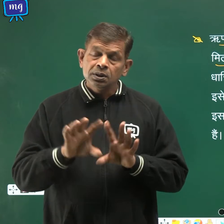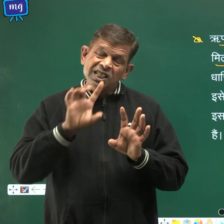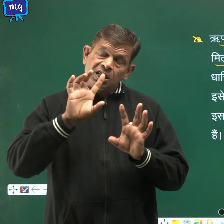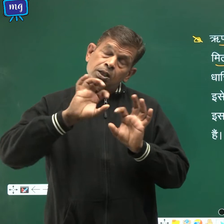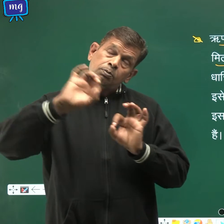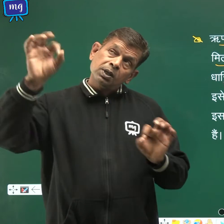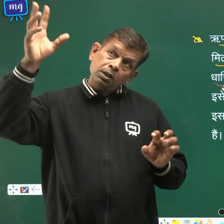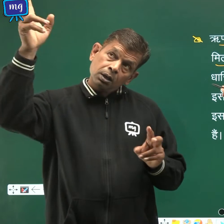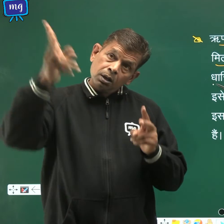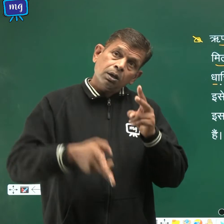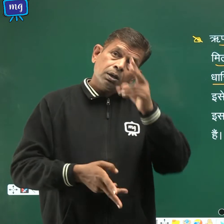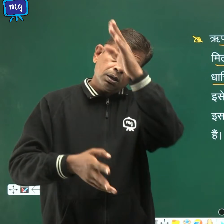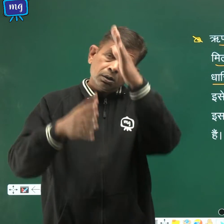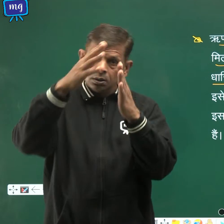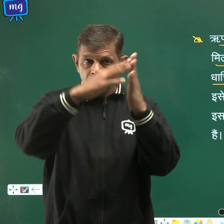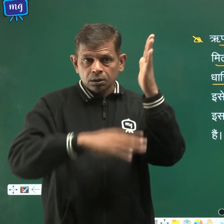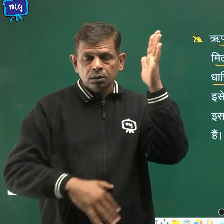चमकीली धारियां